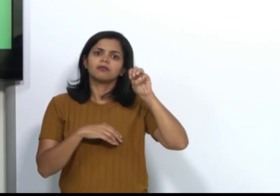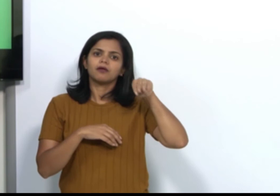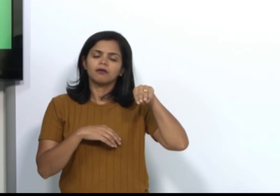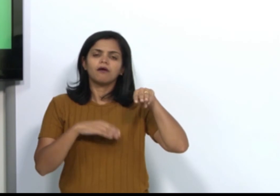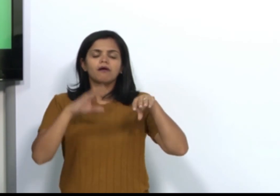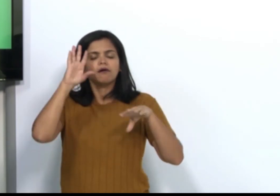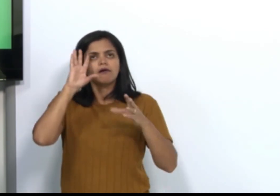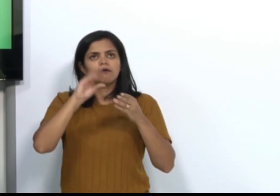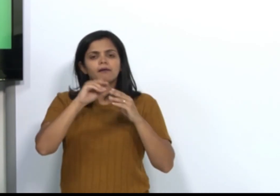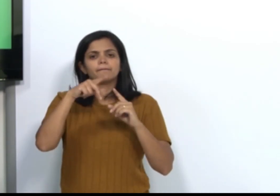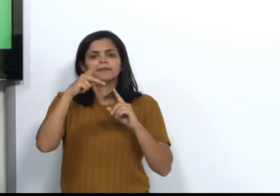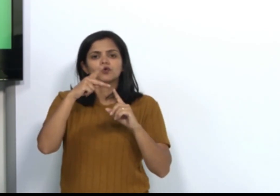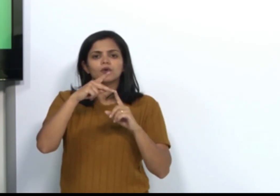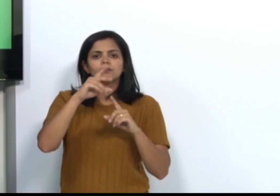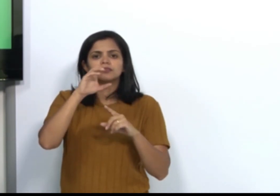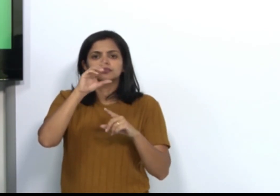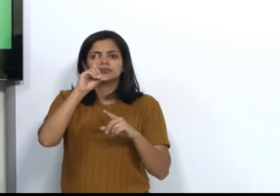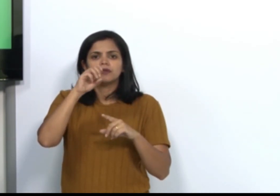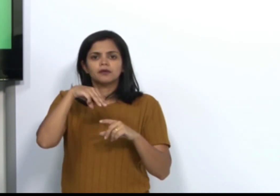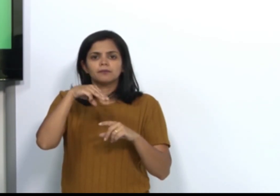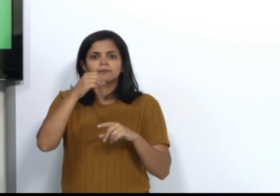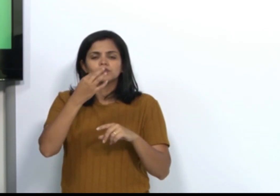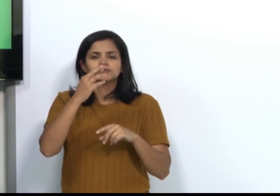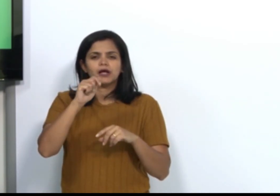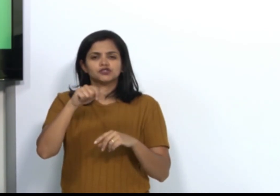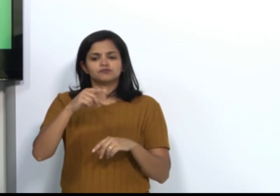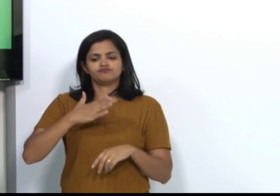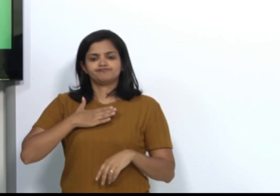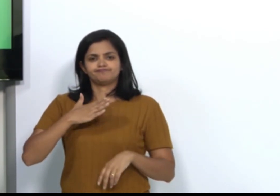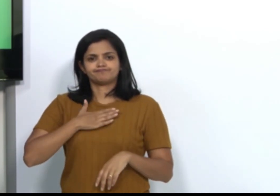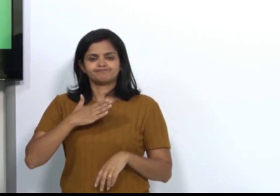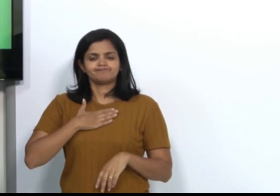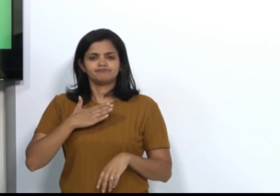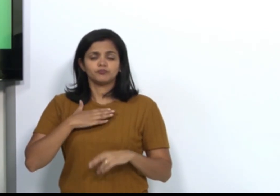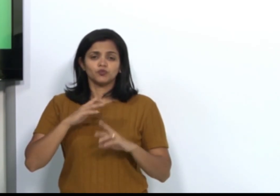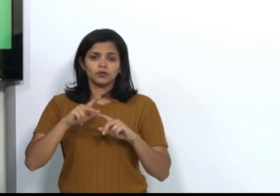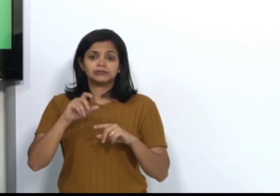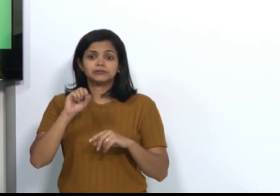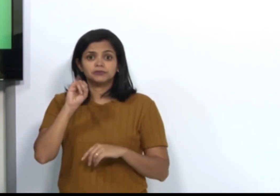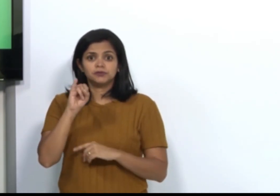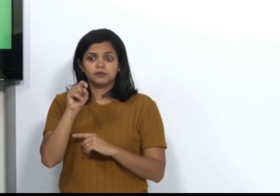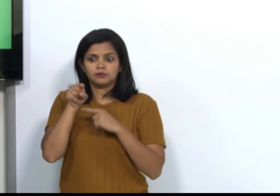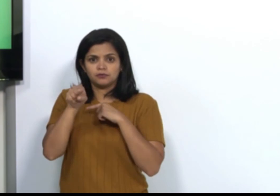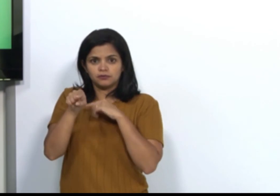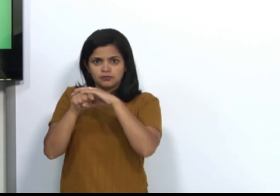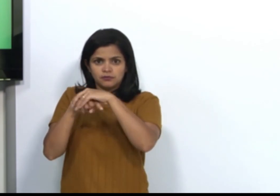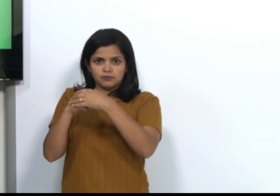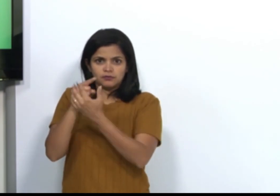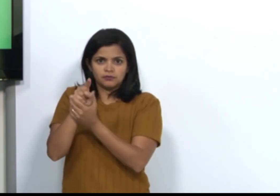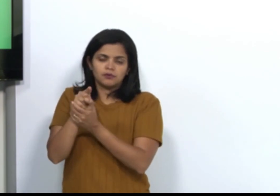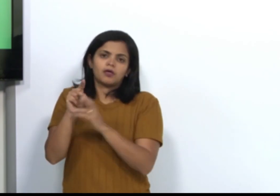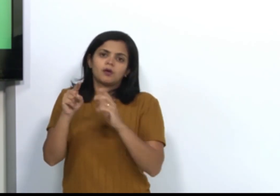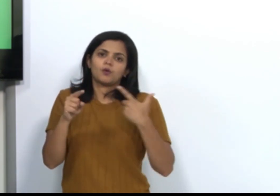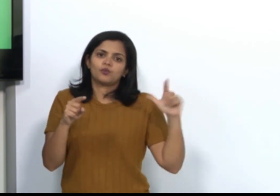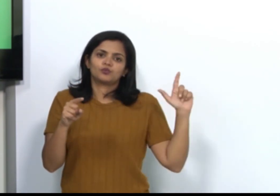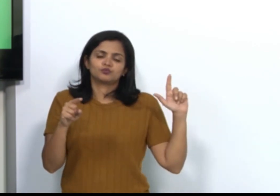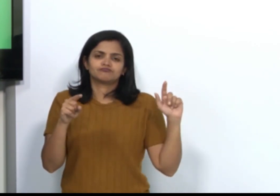DEM, eu já sei que é um pronome demonstrativo. Meu. Então, temos